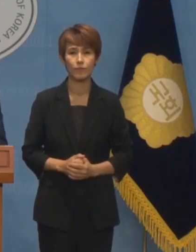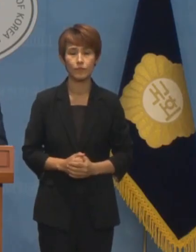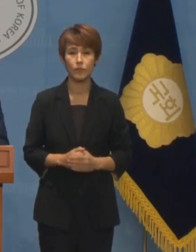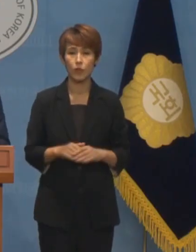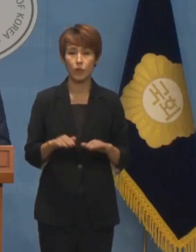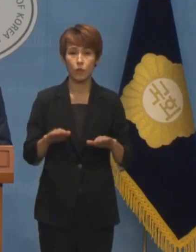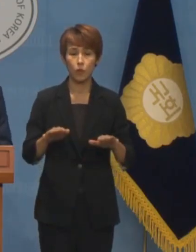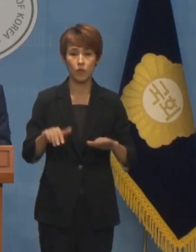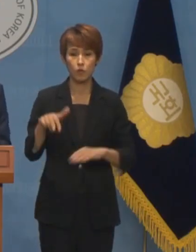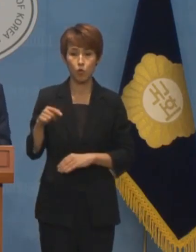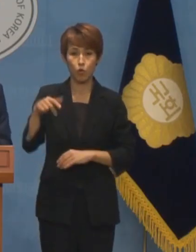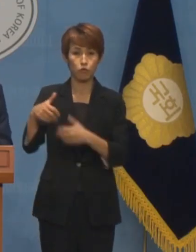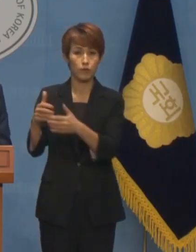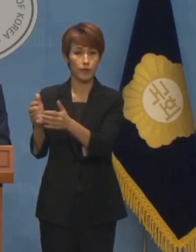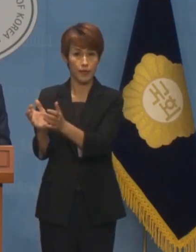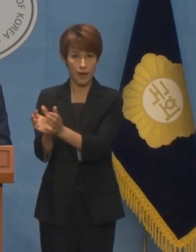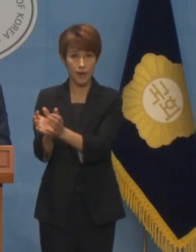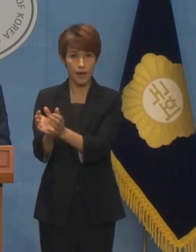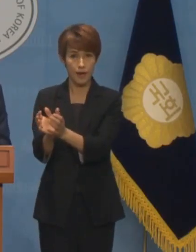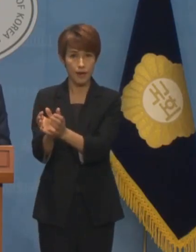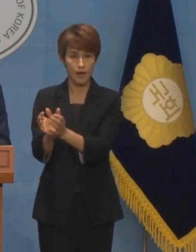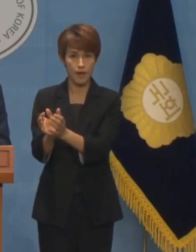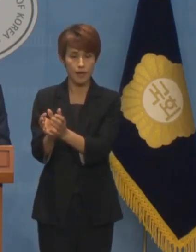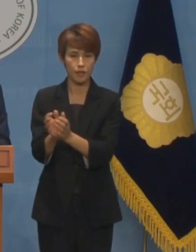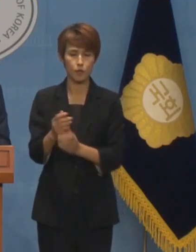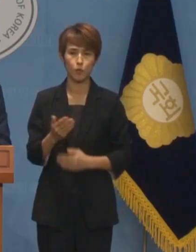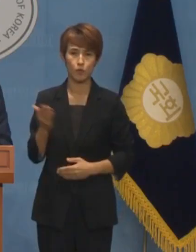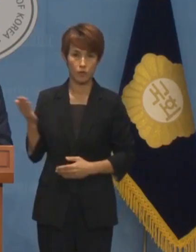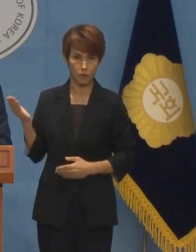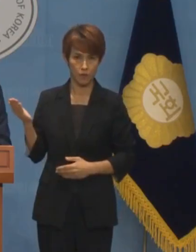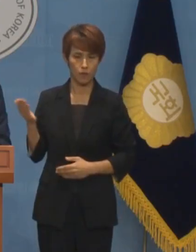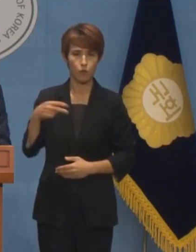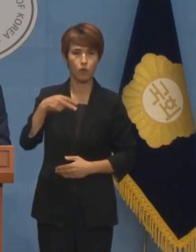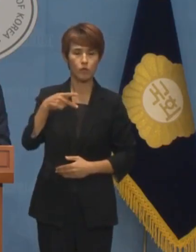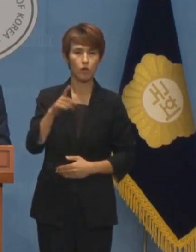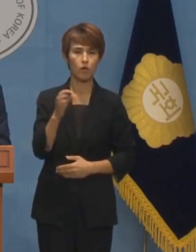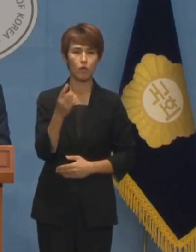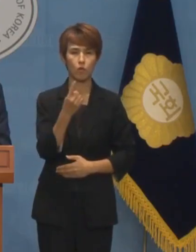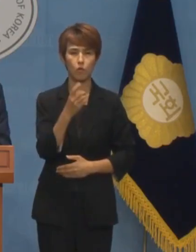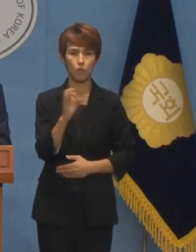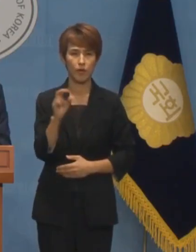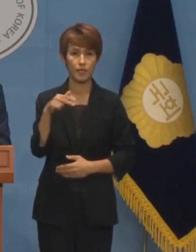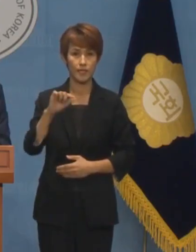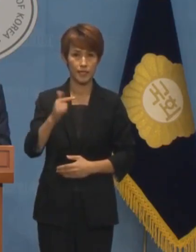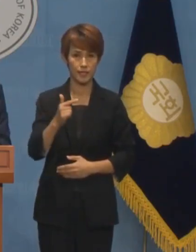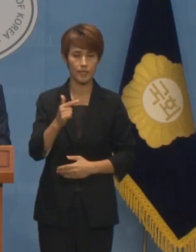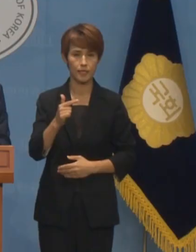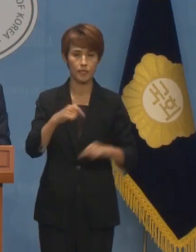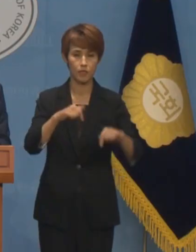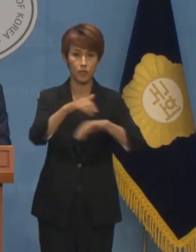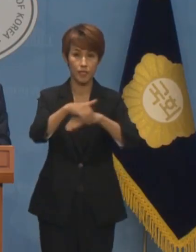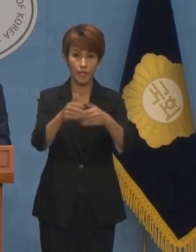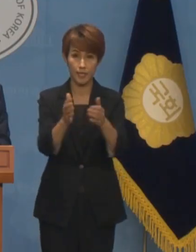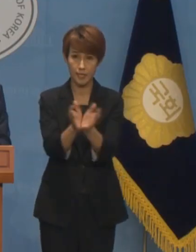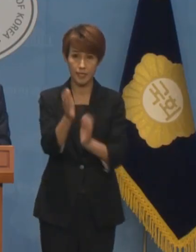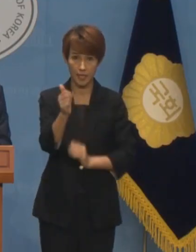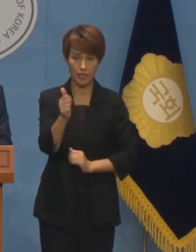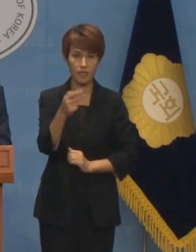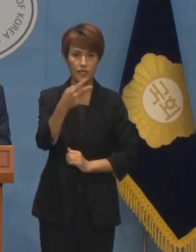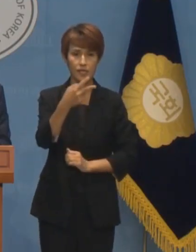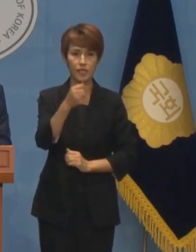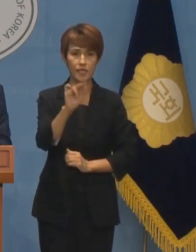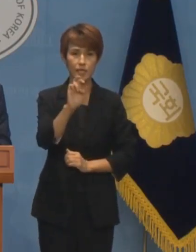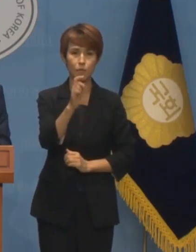오늘 조국혁신당 저 신장식 의원 그리고 서왕진 정책위 의장 이렇게 두 사람은